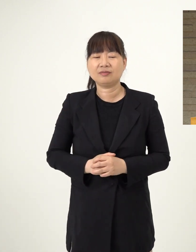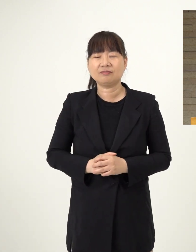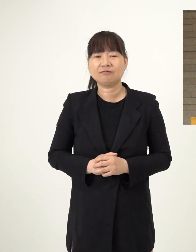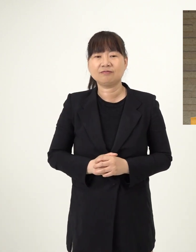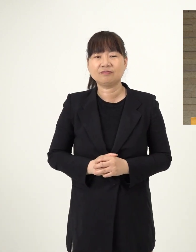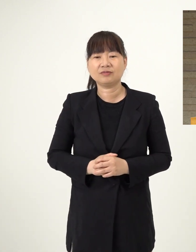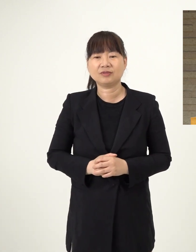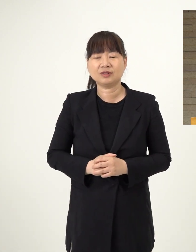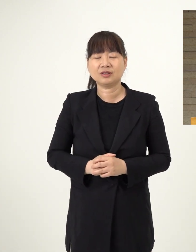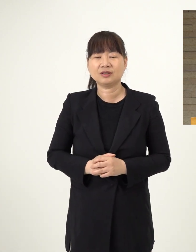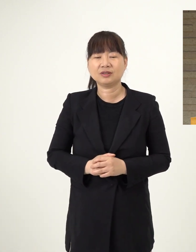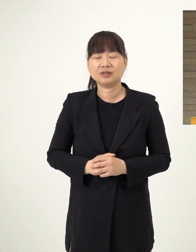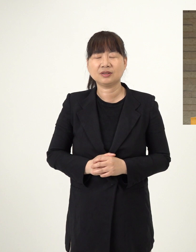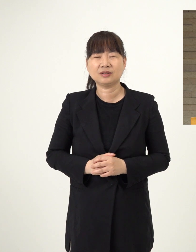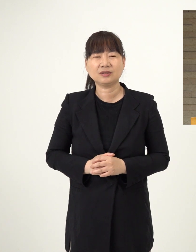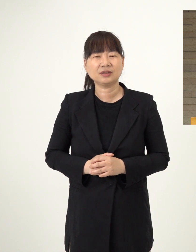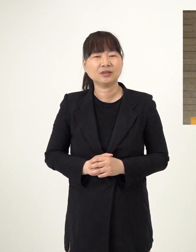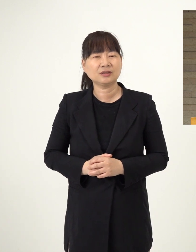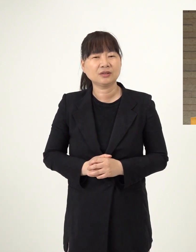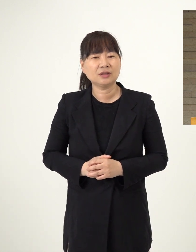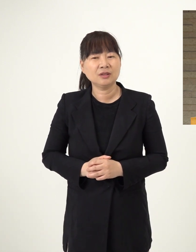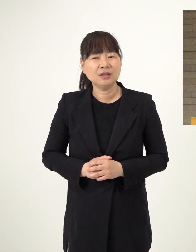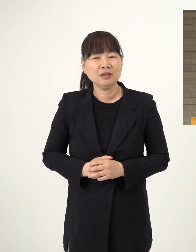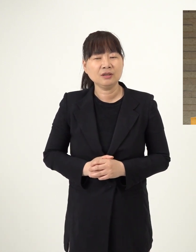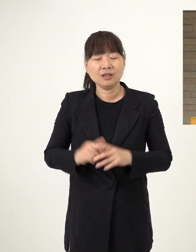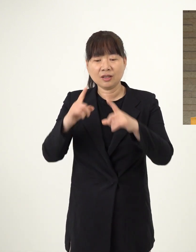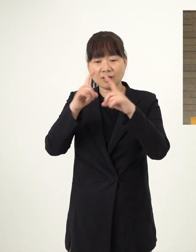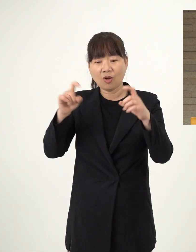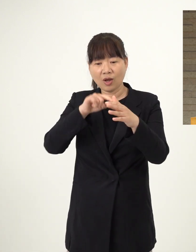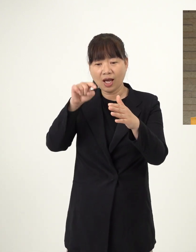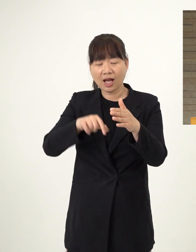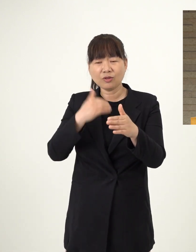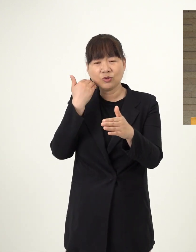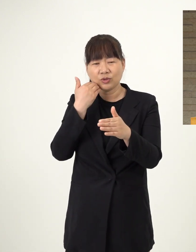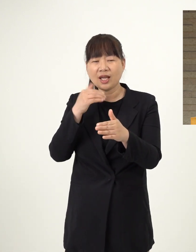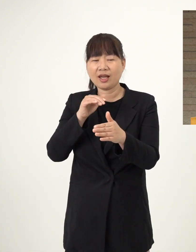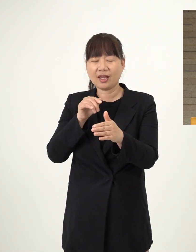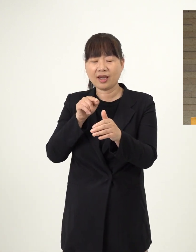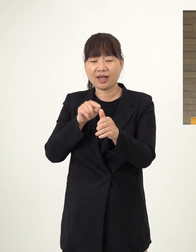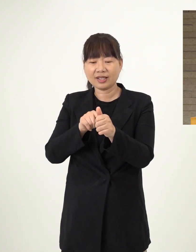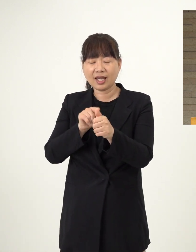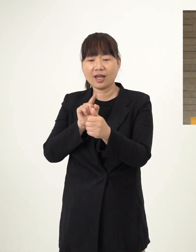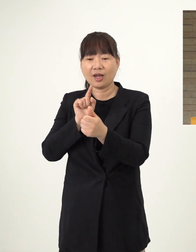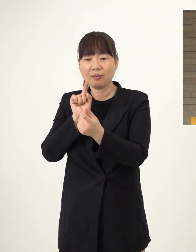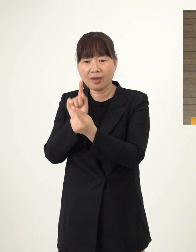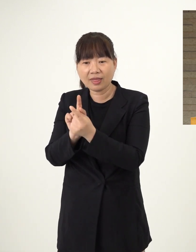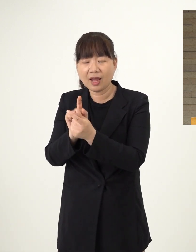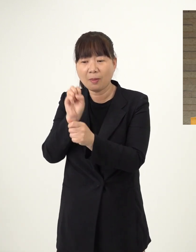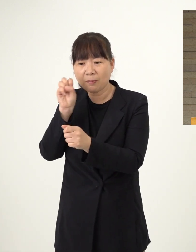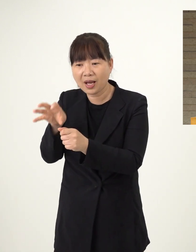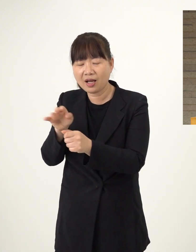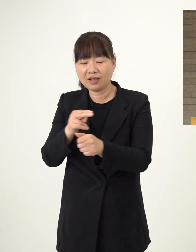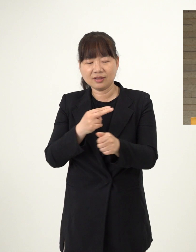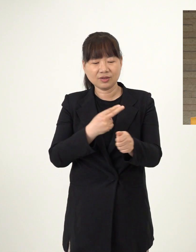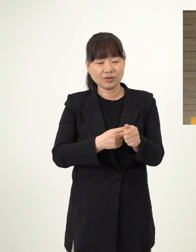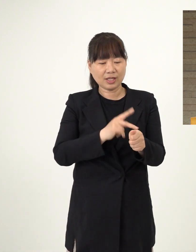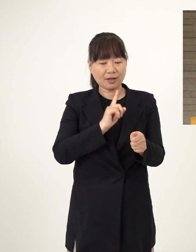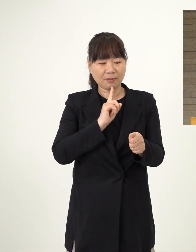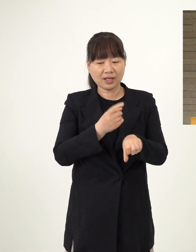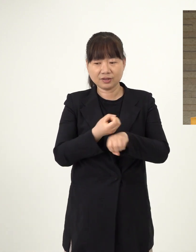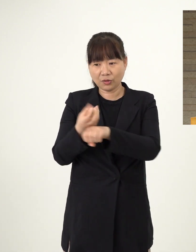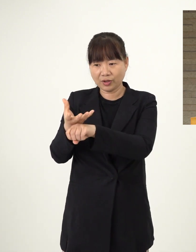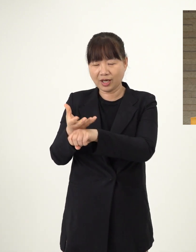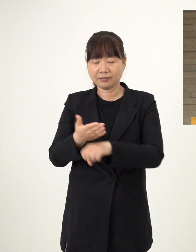이르시되 성한 아무에게 가서 이르되 선생님 말씀이 내 때가